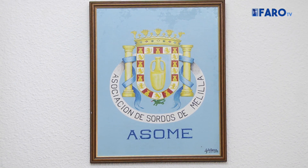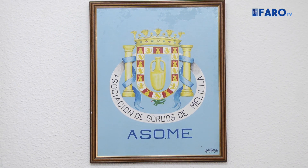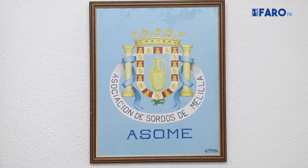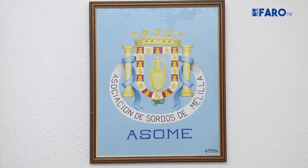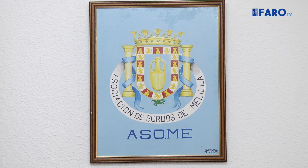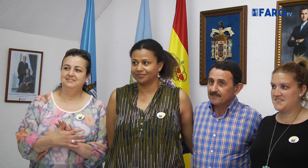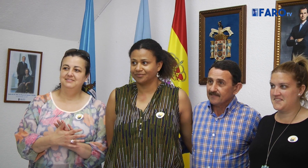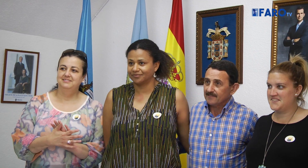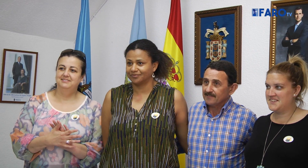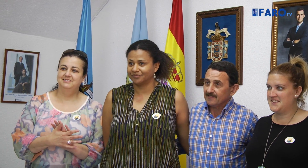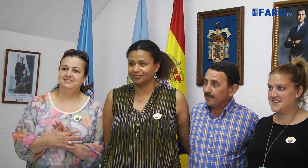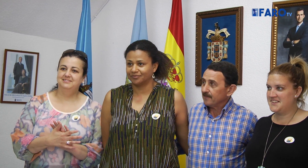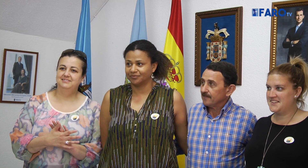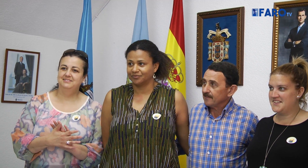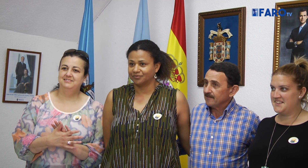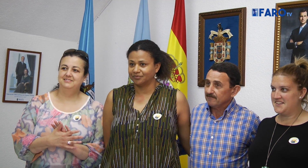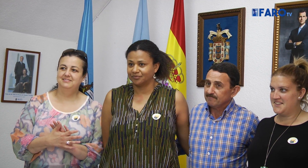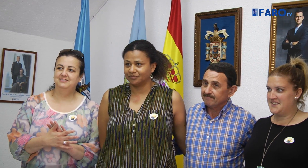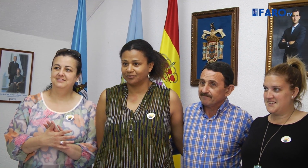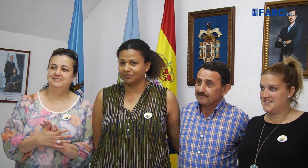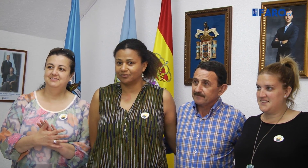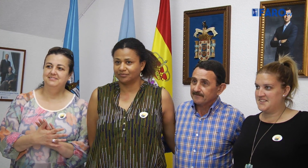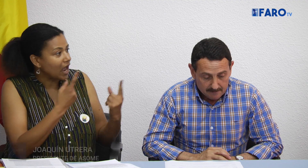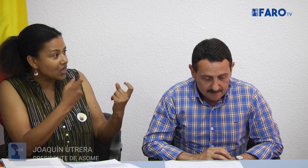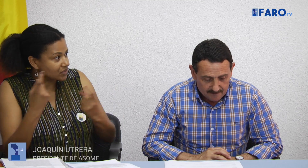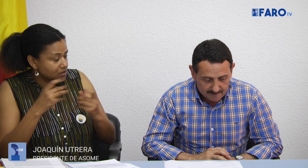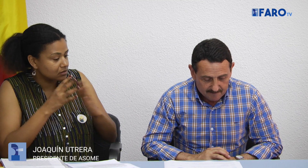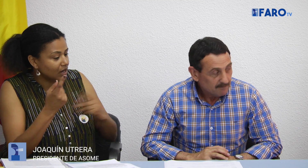presidente de ASOME explica la importancia de la asociación.